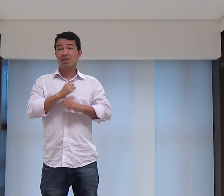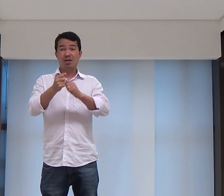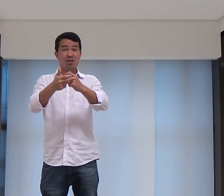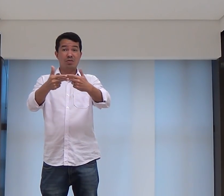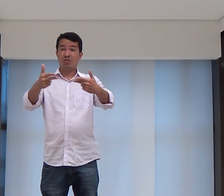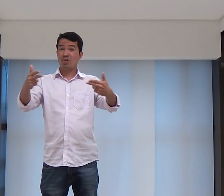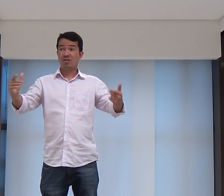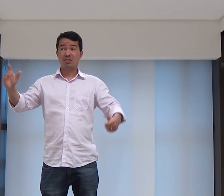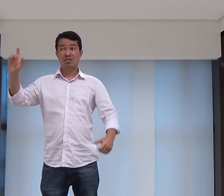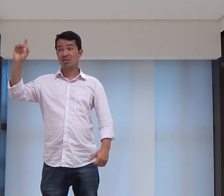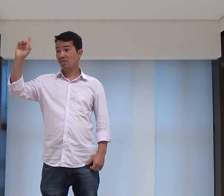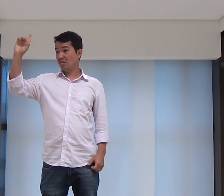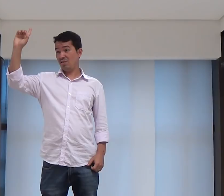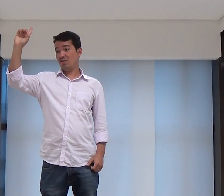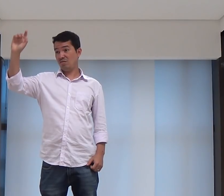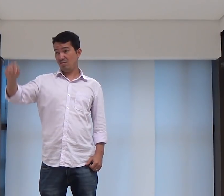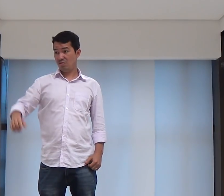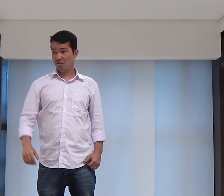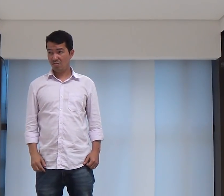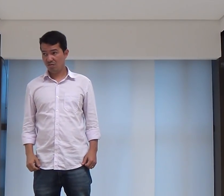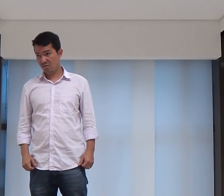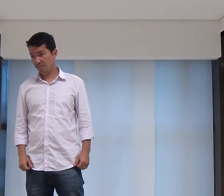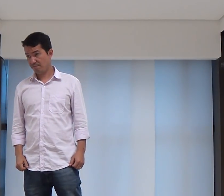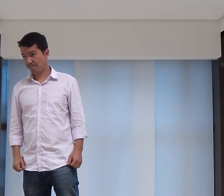O povo de Deus ama as coisas de Deus.